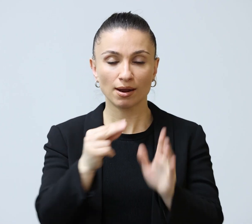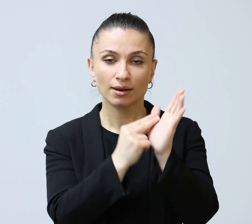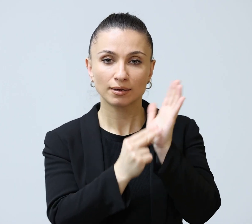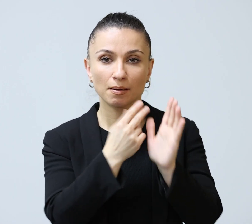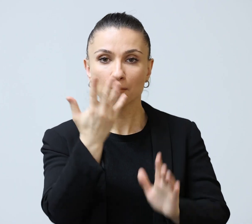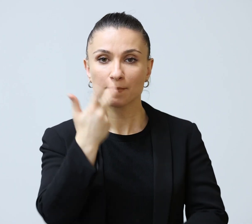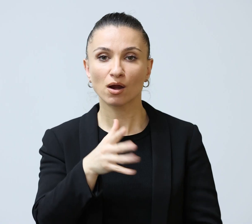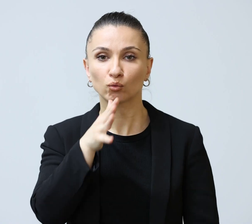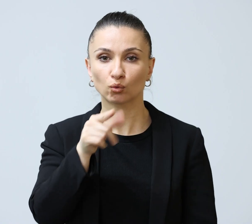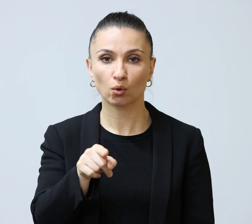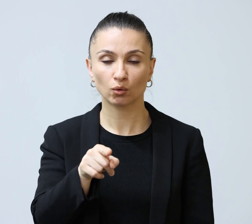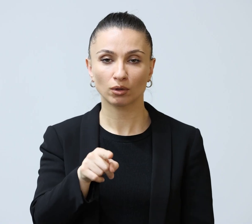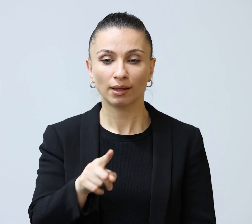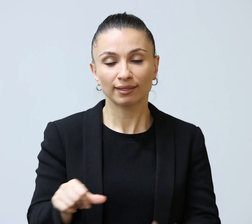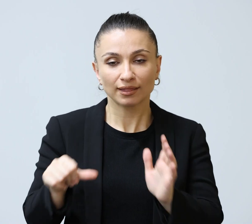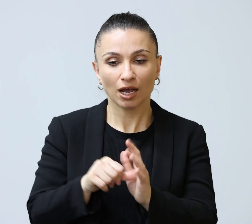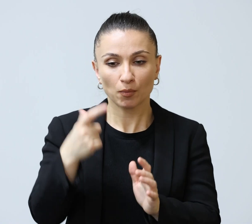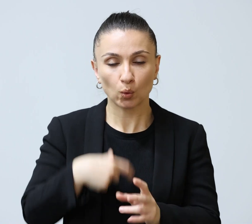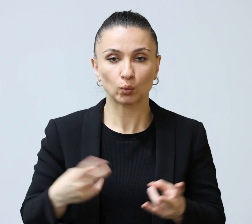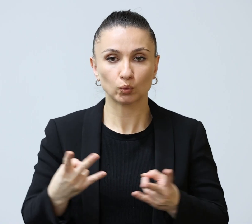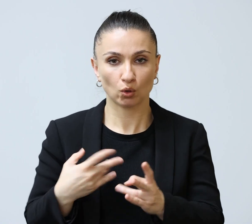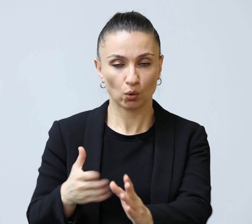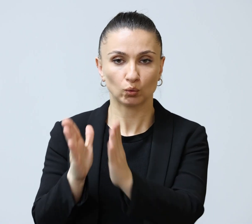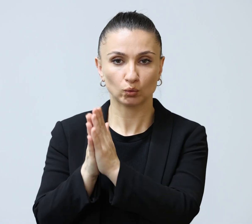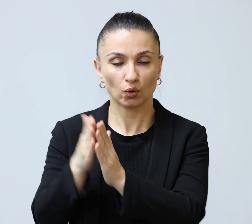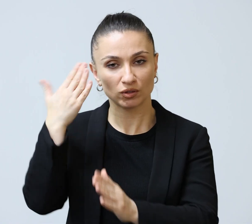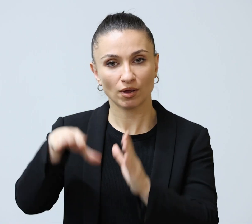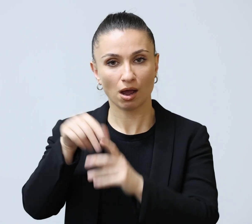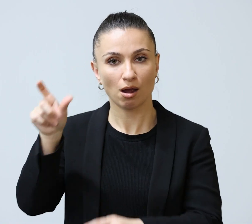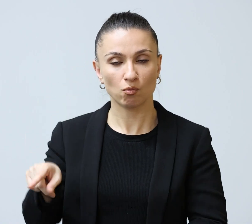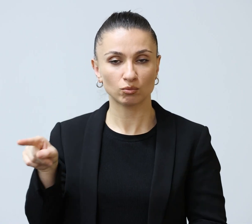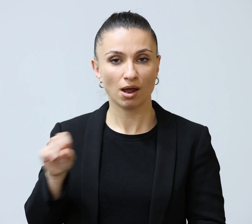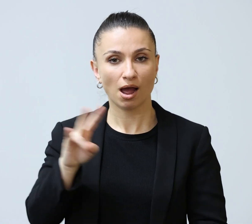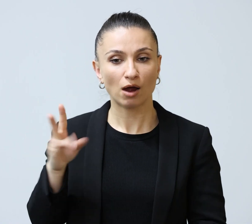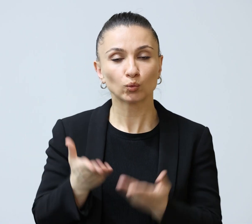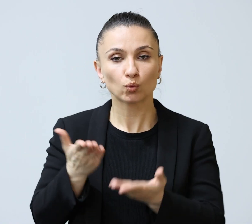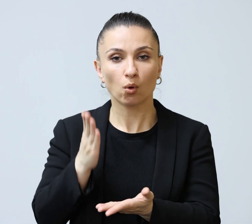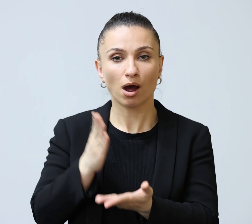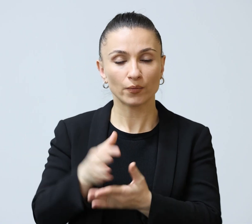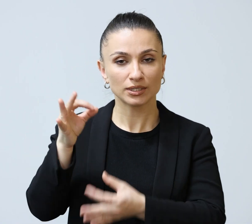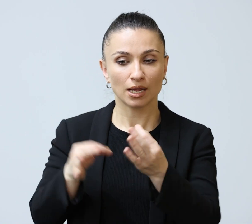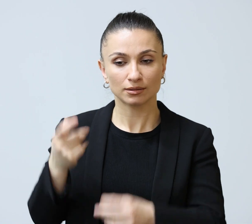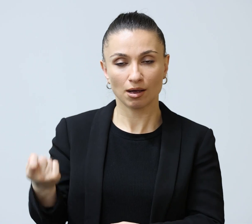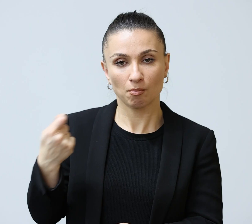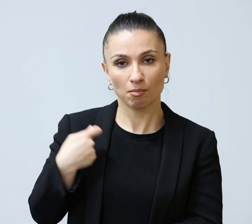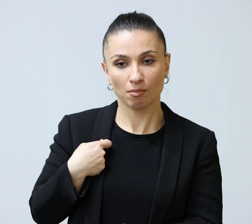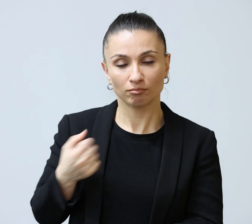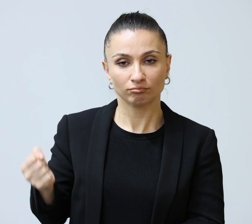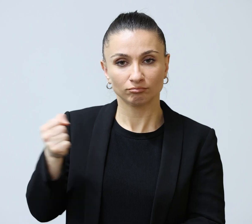Քվեաթերթիկը դիր շրջանակ ծրարի թերթերի միջև այնպես, որ ուրիշ ոչ ոք չկարողանա տեսնել գունավորված շրջանը։ Դուրս